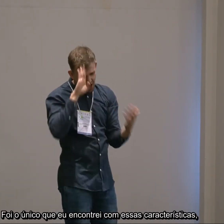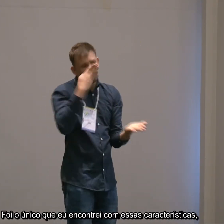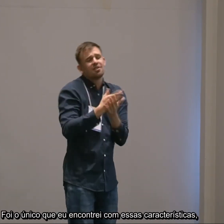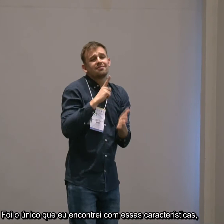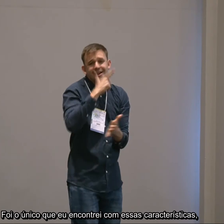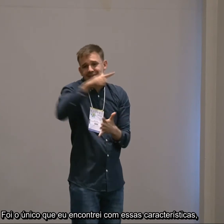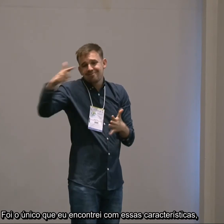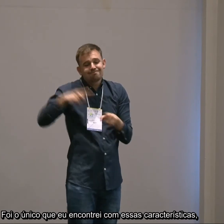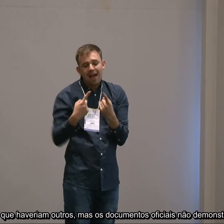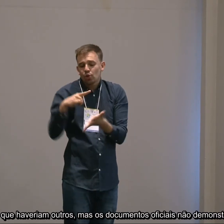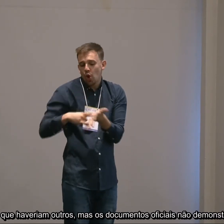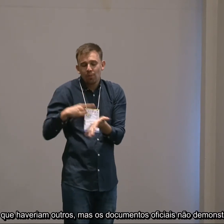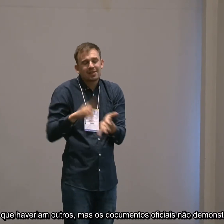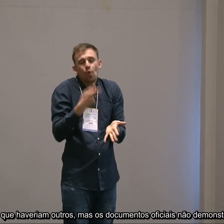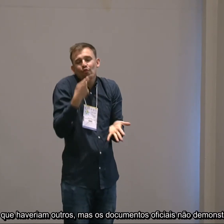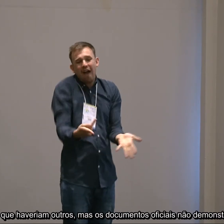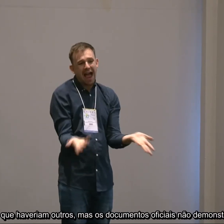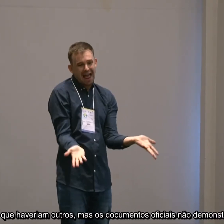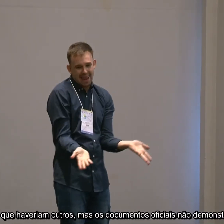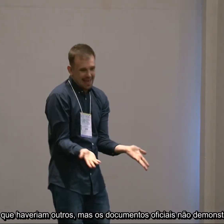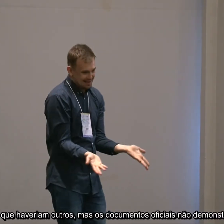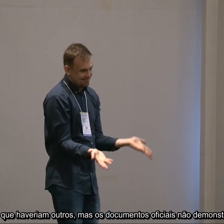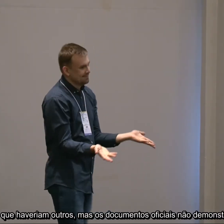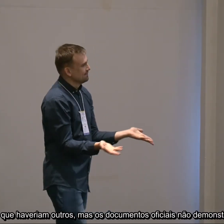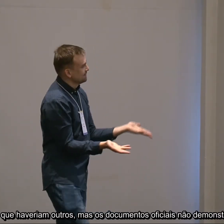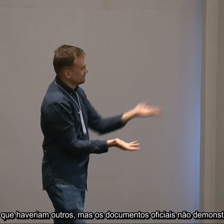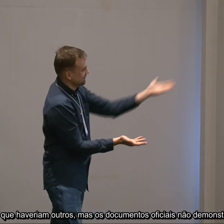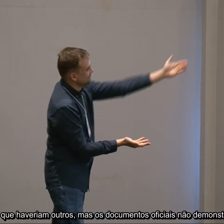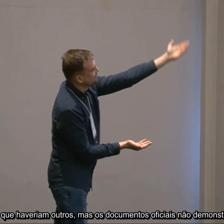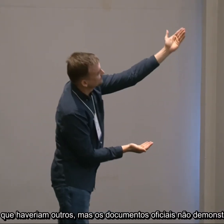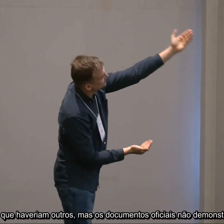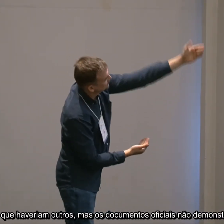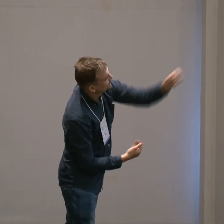características eu acredito que haveriam outros mas os documentos oficiais não demonstram